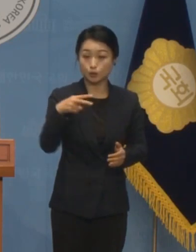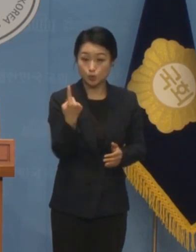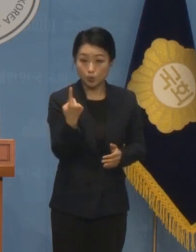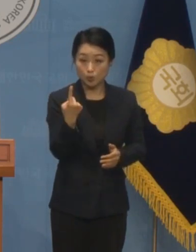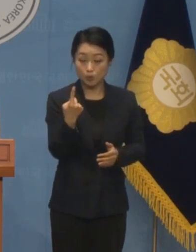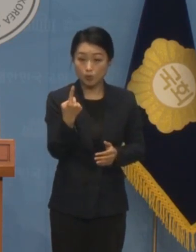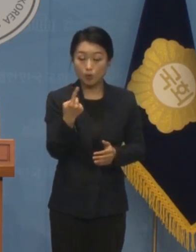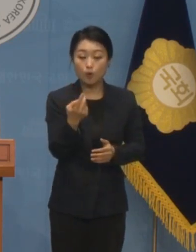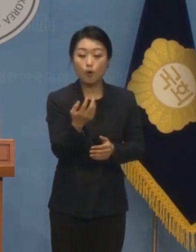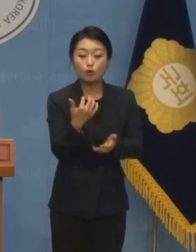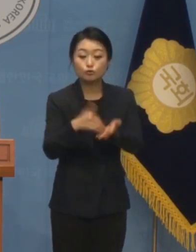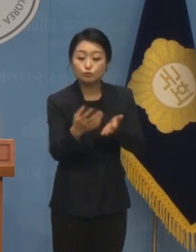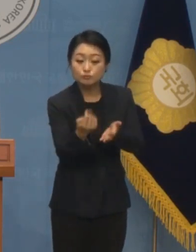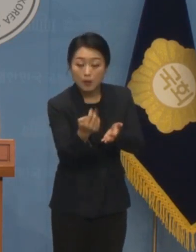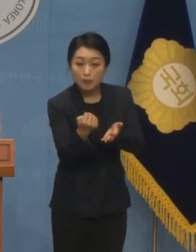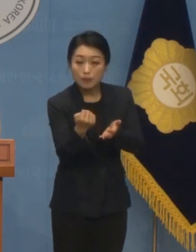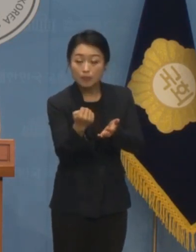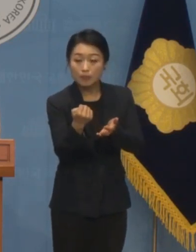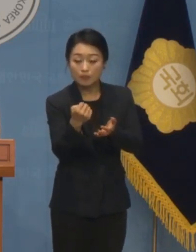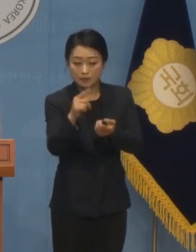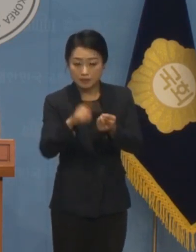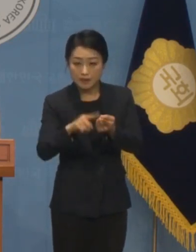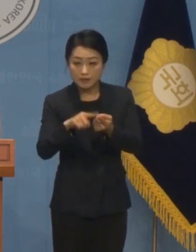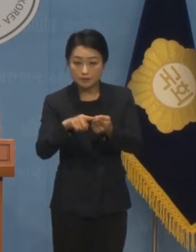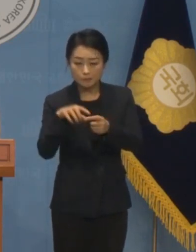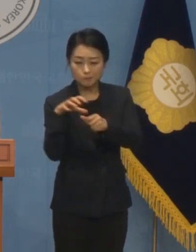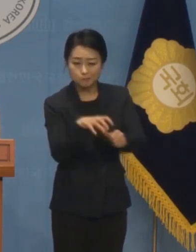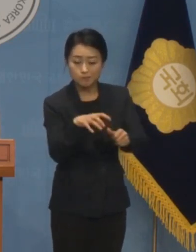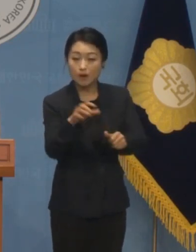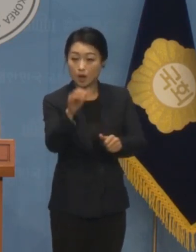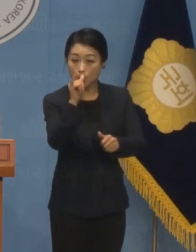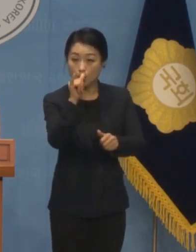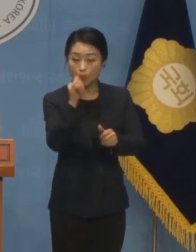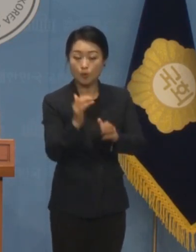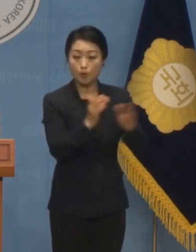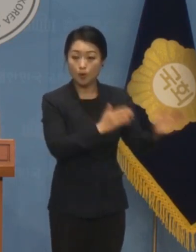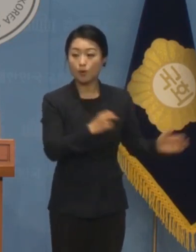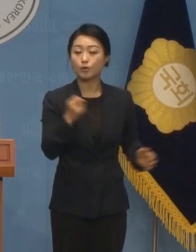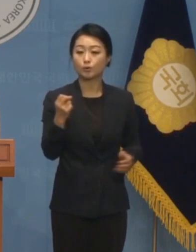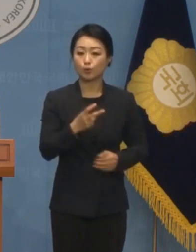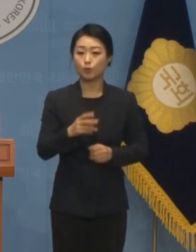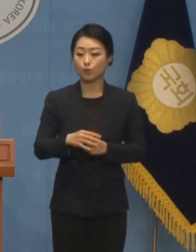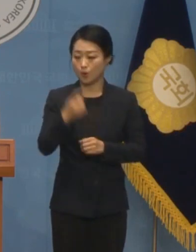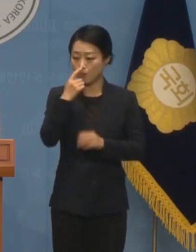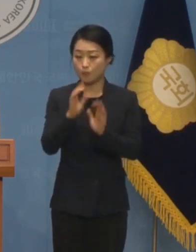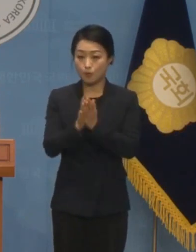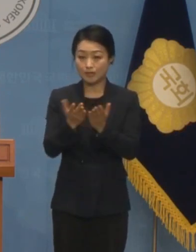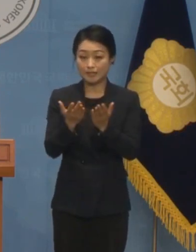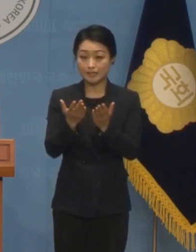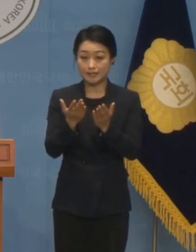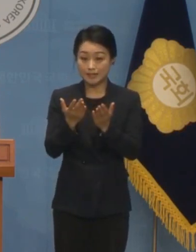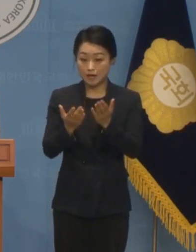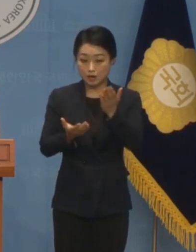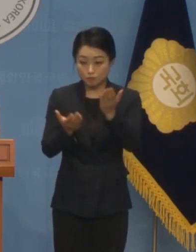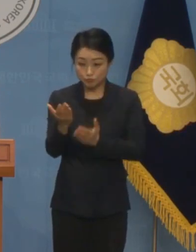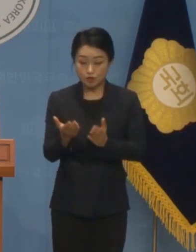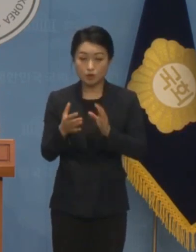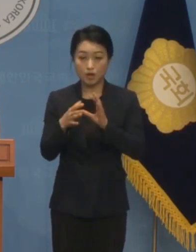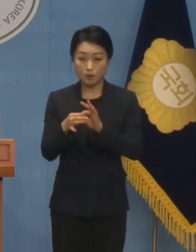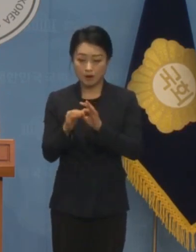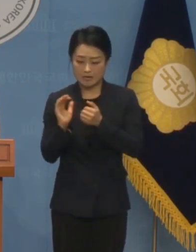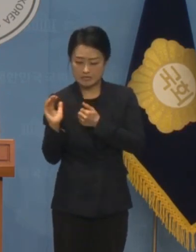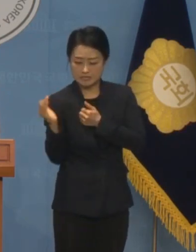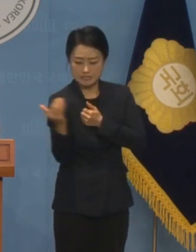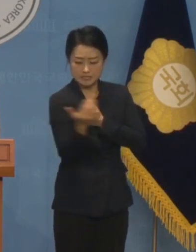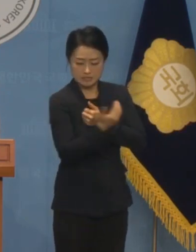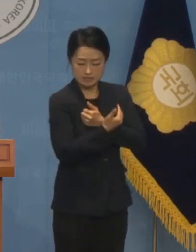장벽이 현실화되고 있고 자국의 기후위기 대응 경쟁력 확보에 국가의 명운을 걸고